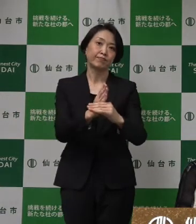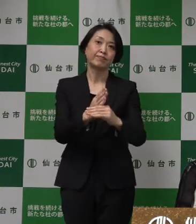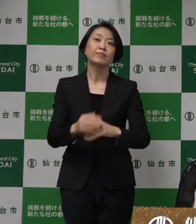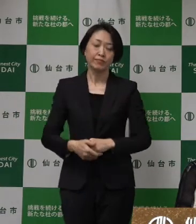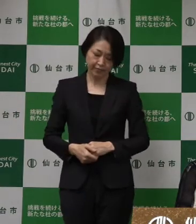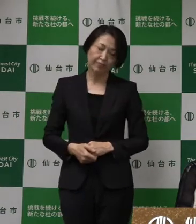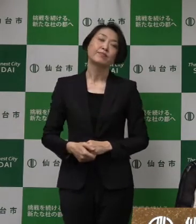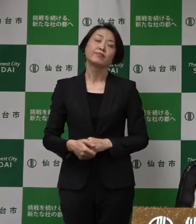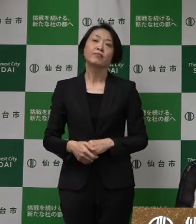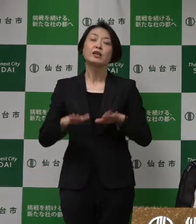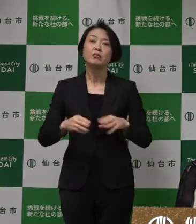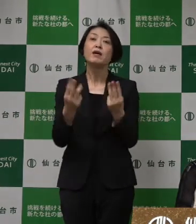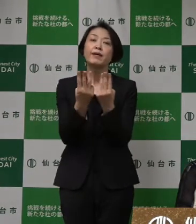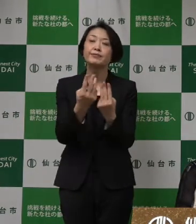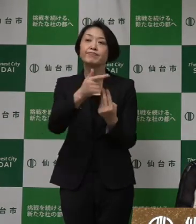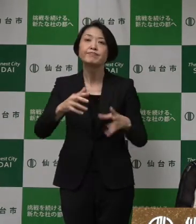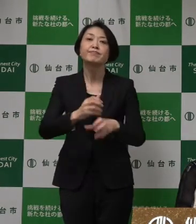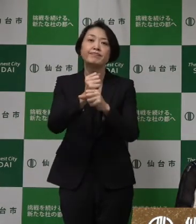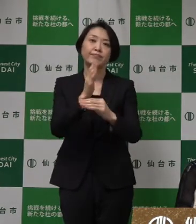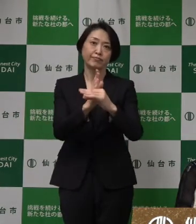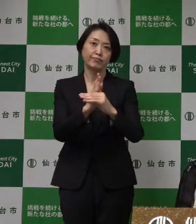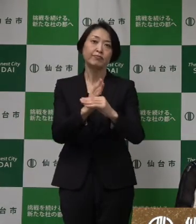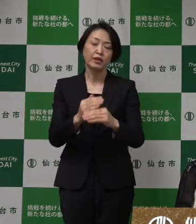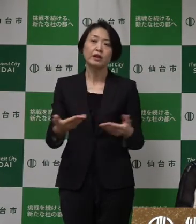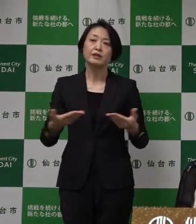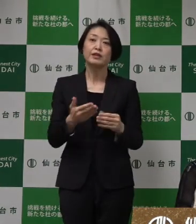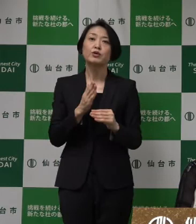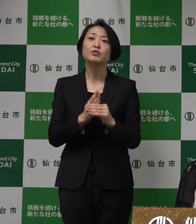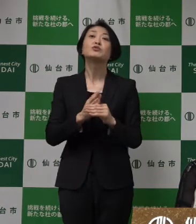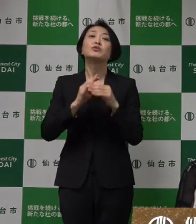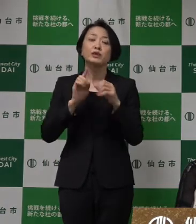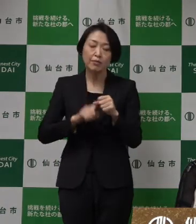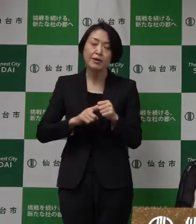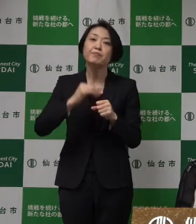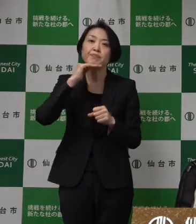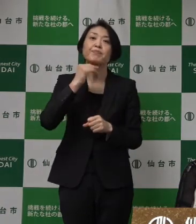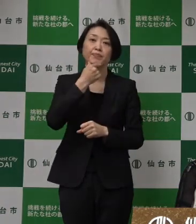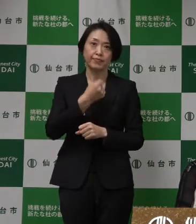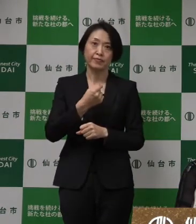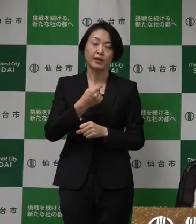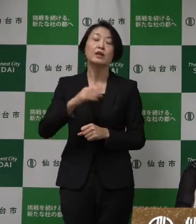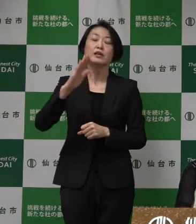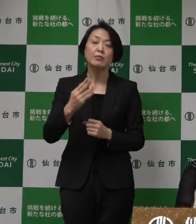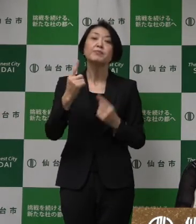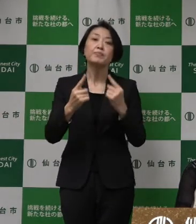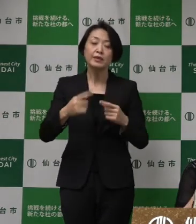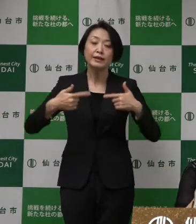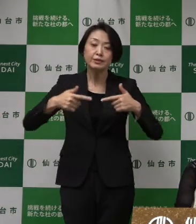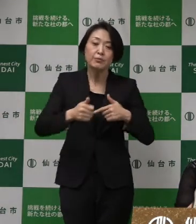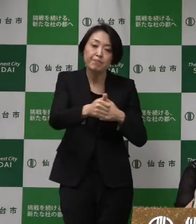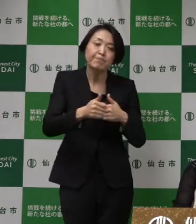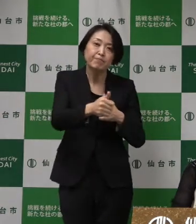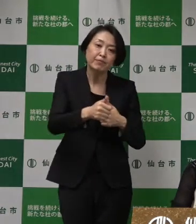ところの取りまとめとかをしていますので、少し作業中のところあるんですけども、それができますと、まずはその通ってらっしゃる参加さんの方にご相談いただ